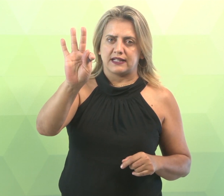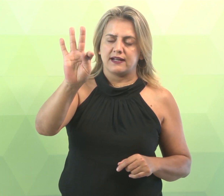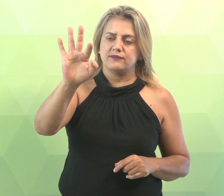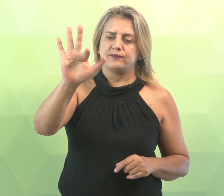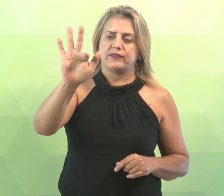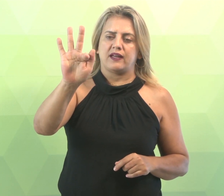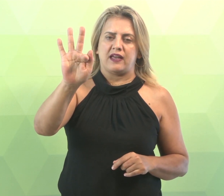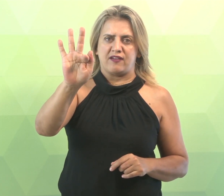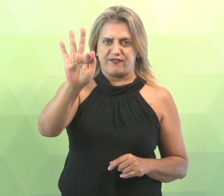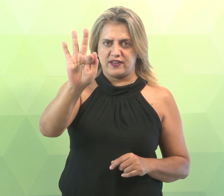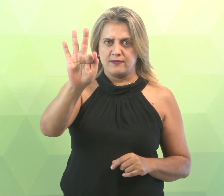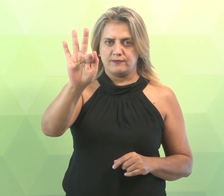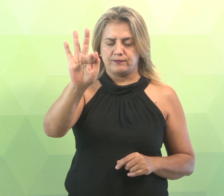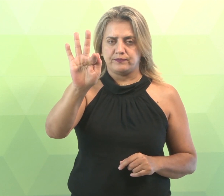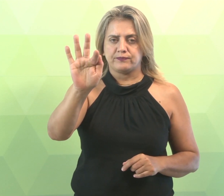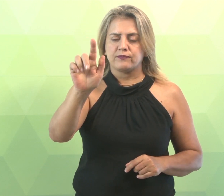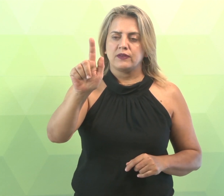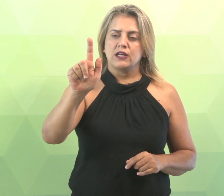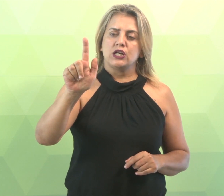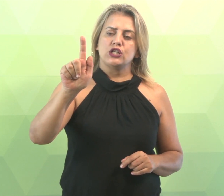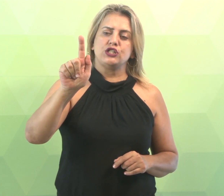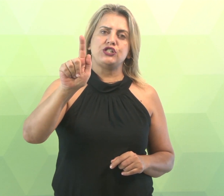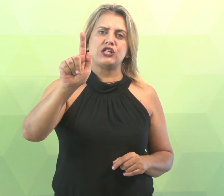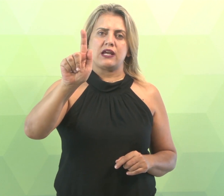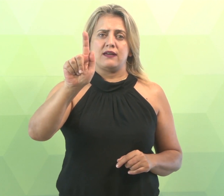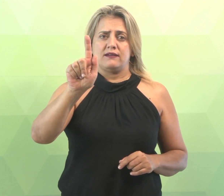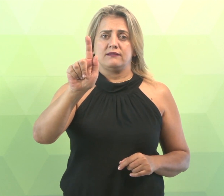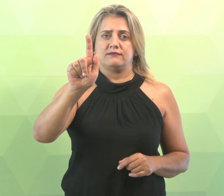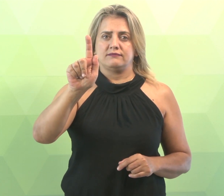tá? F, G.